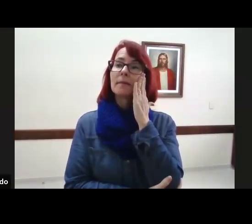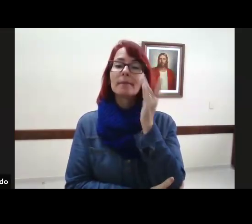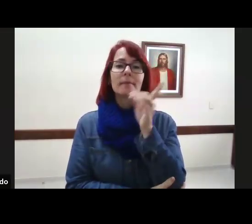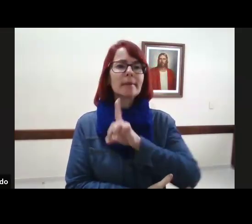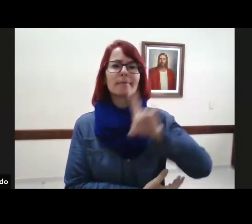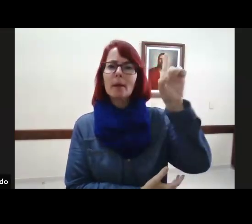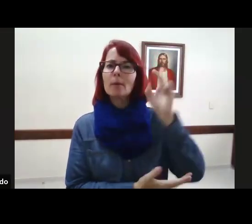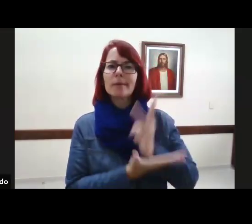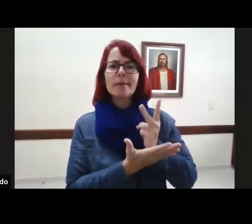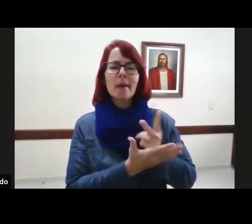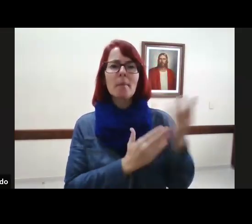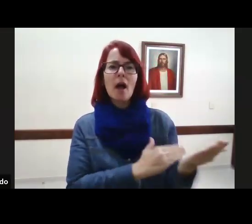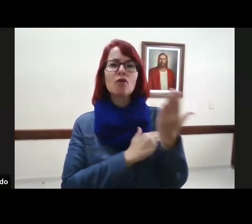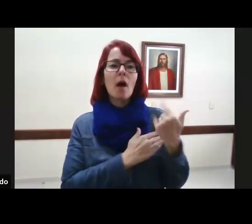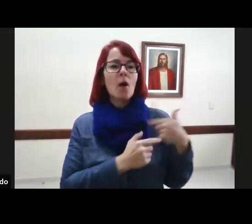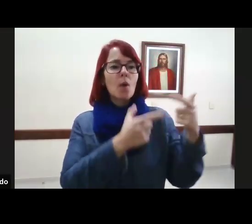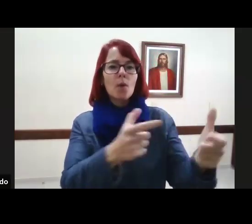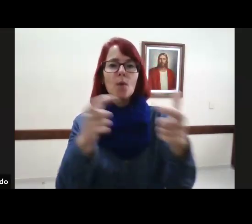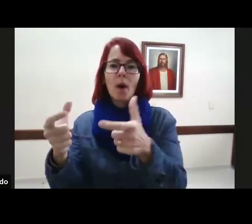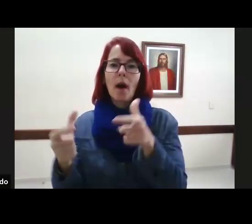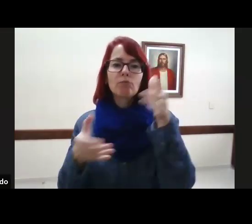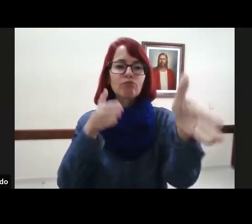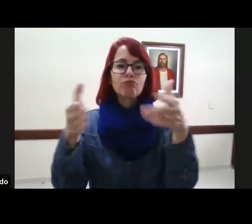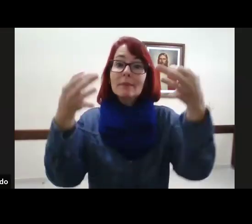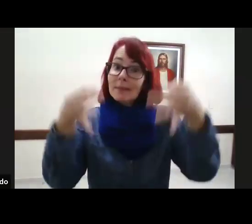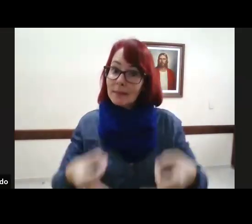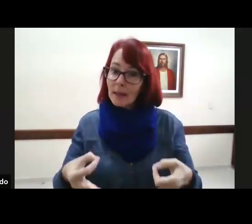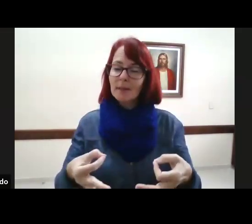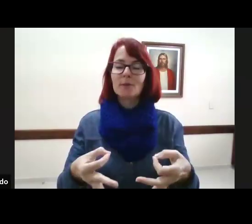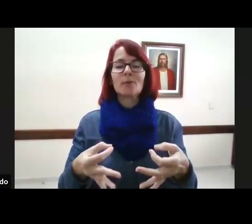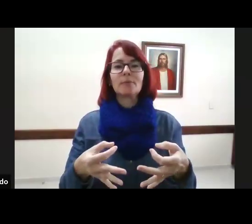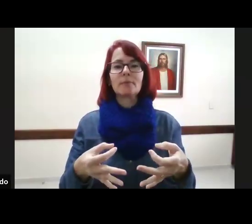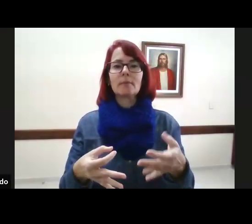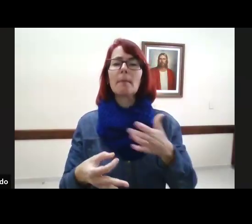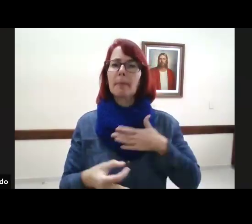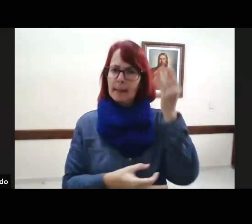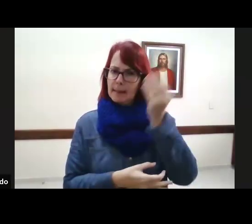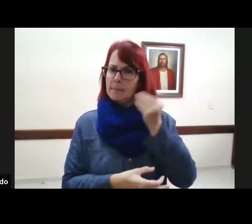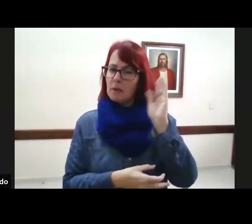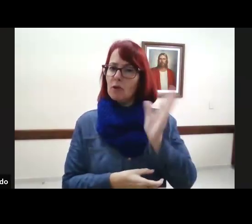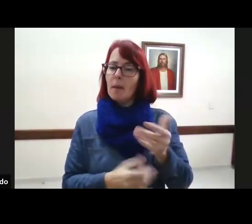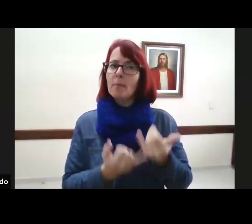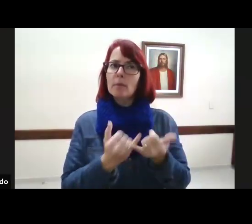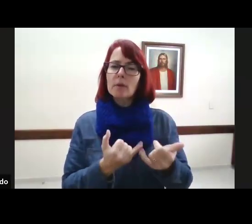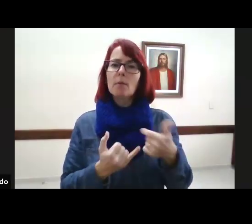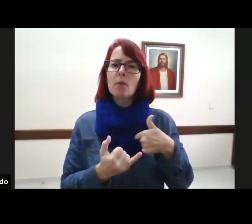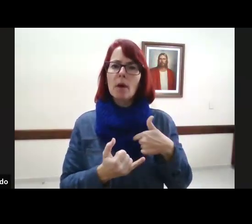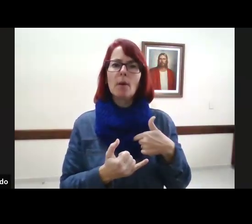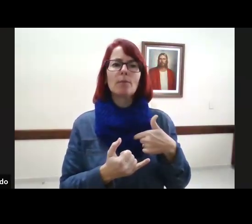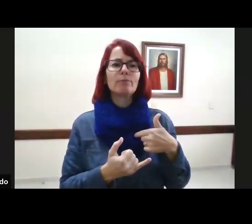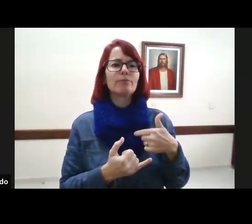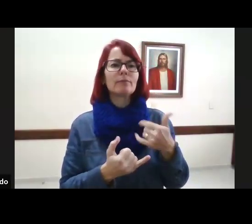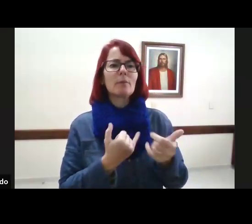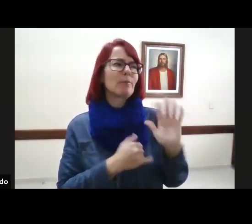para os lugares certos. Eu sei, pela minha própria experiência, que todos os lugares que ele já me levou, depois de muita despedida, de